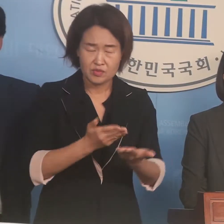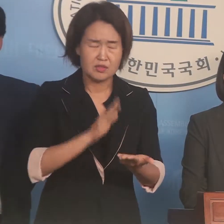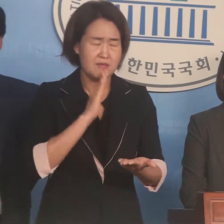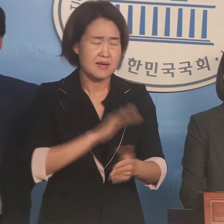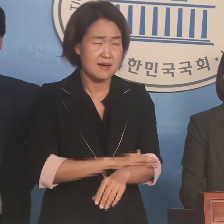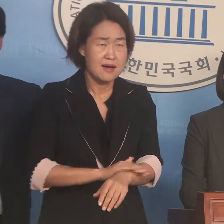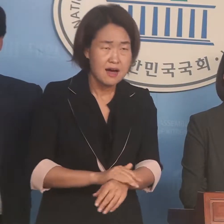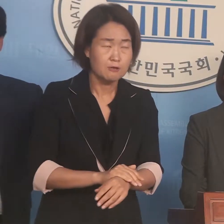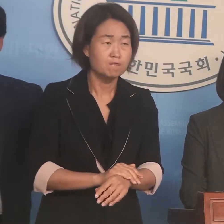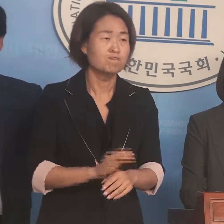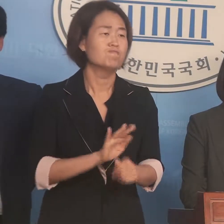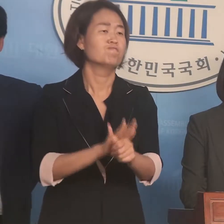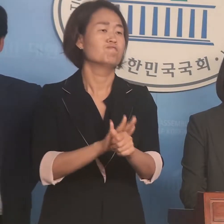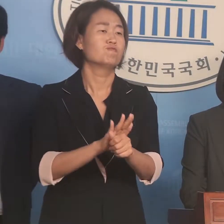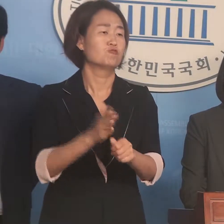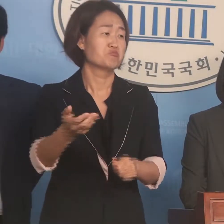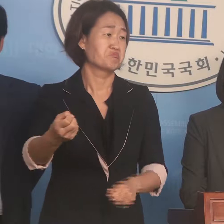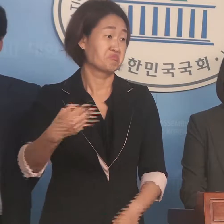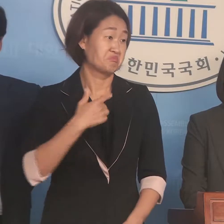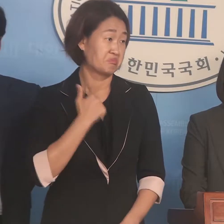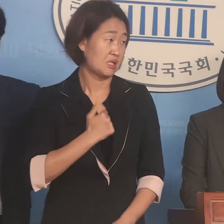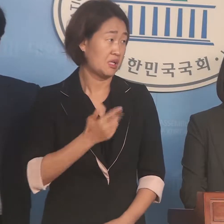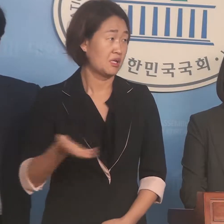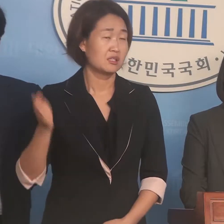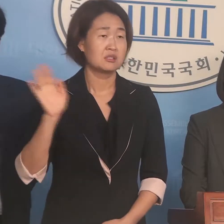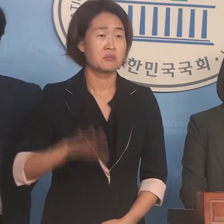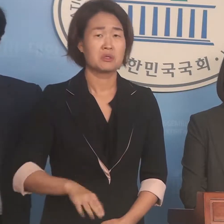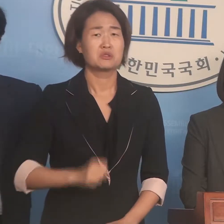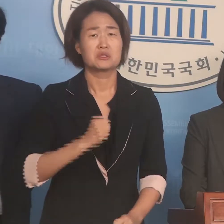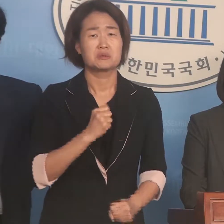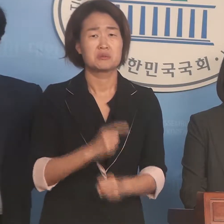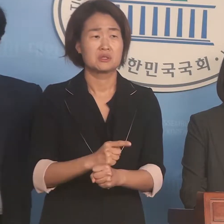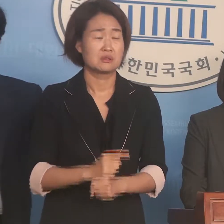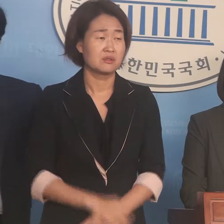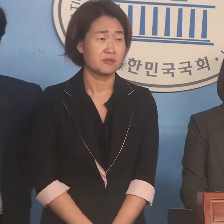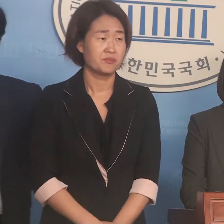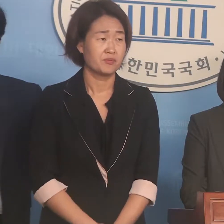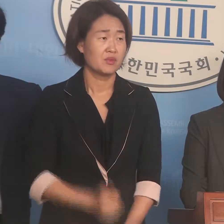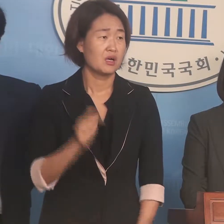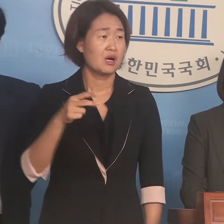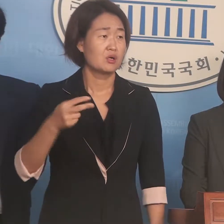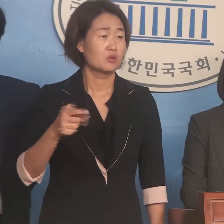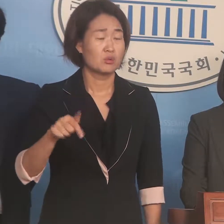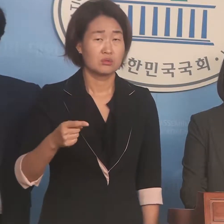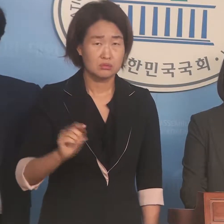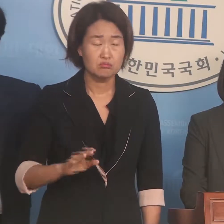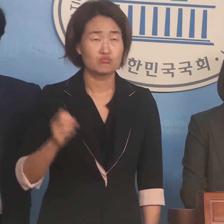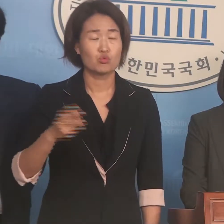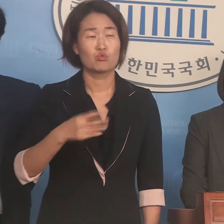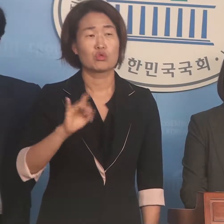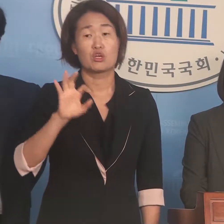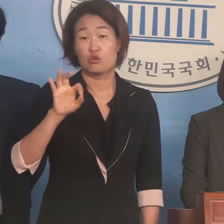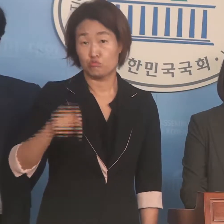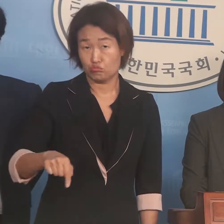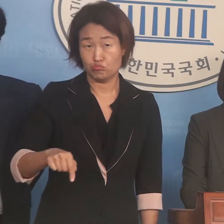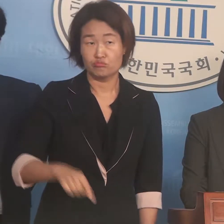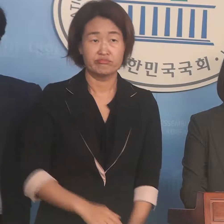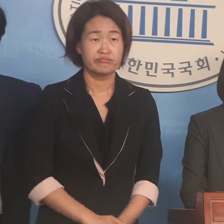최대한 협조하겠다고 했었습니다. 하지만 이미 진행된 하도급 갑질 피해 업체와 대우조선해양